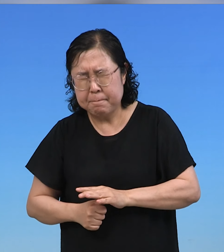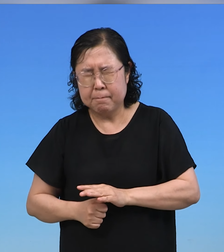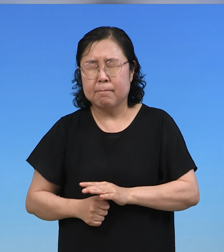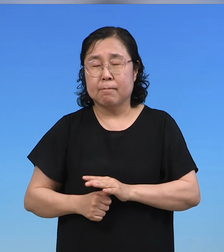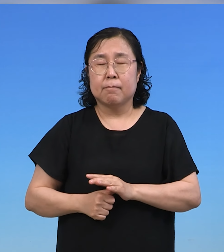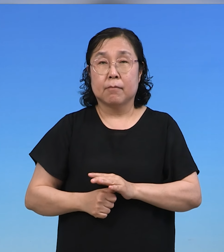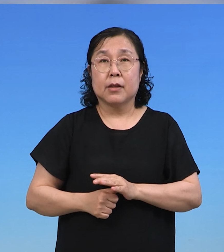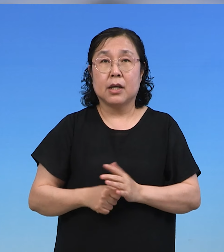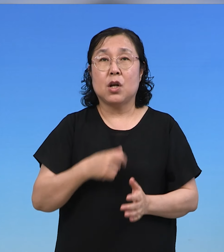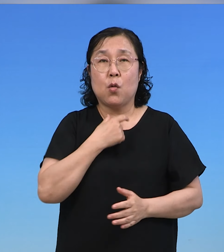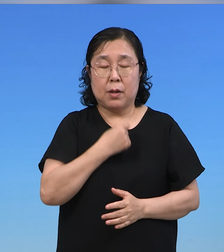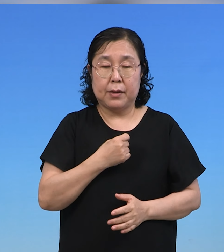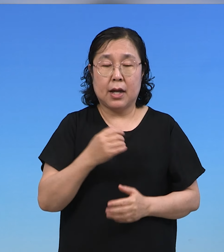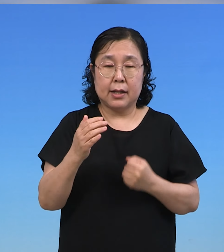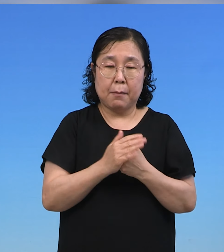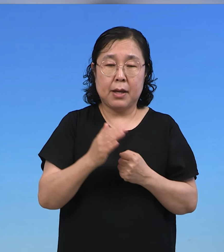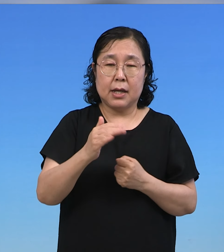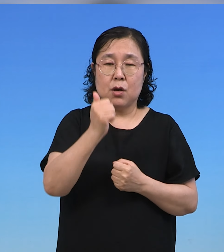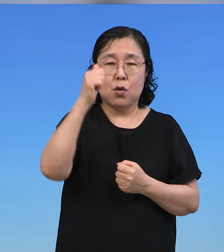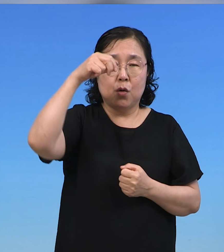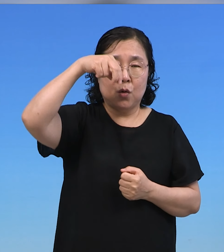한 번 더 결단하시면서